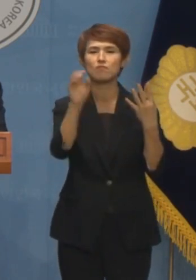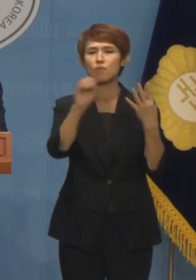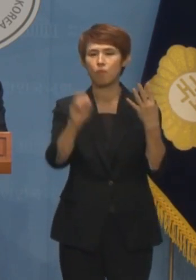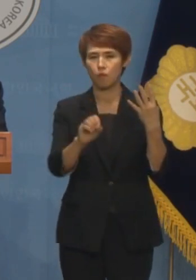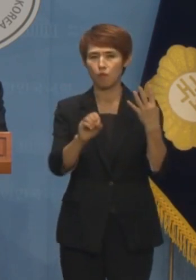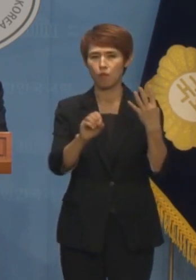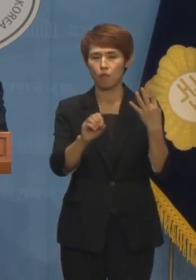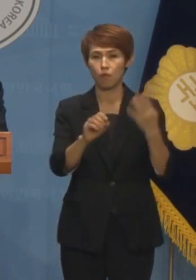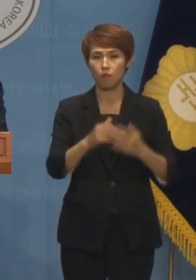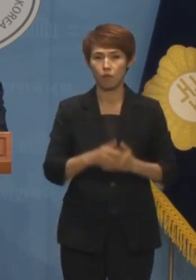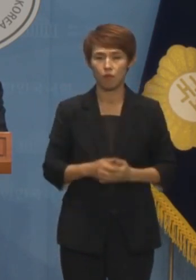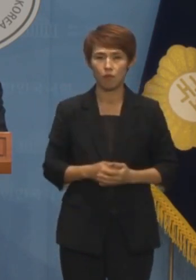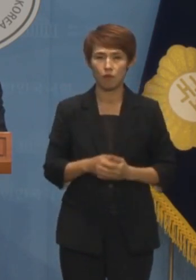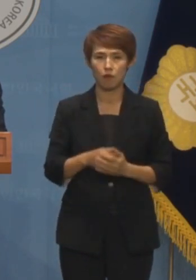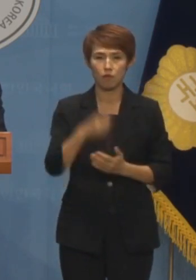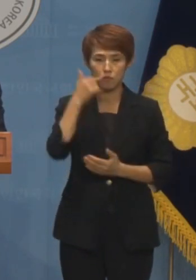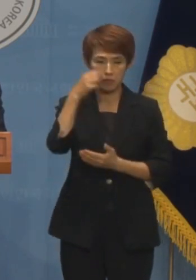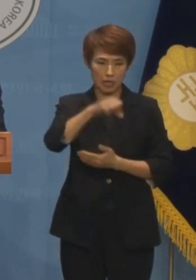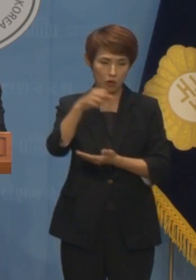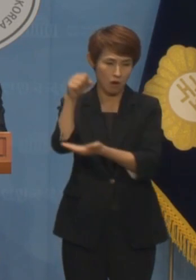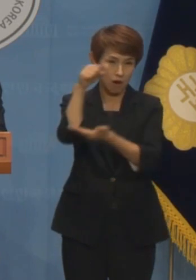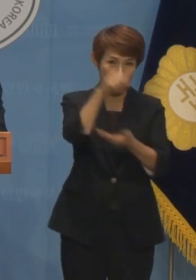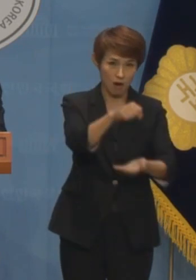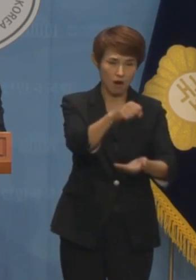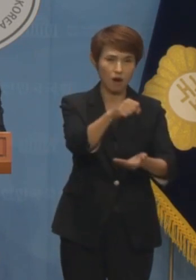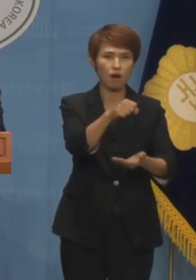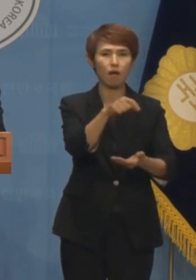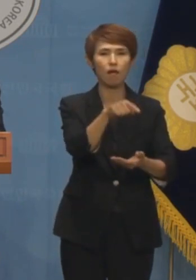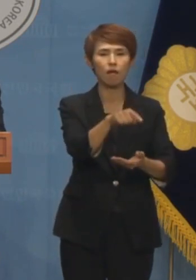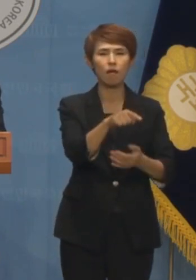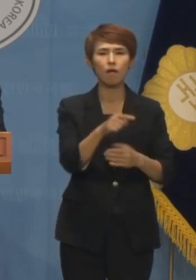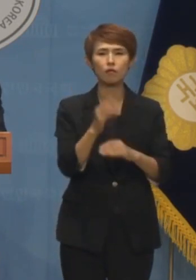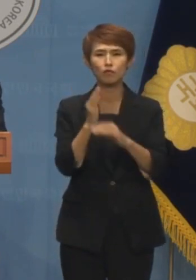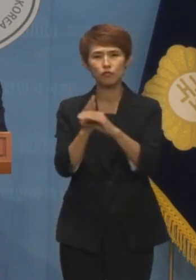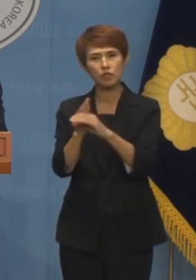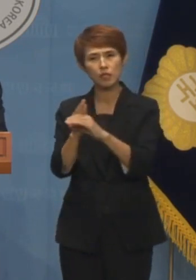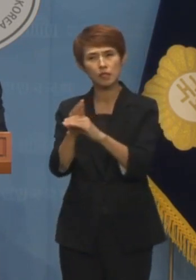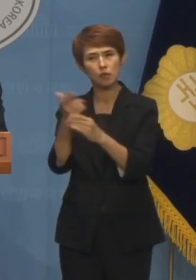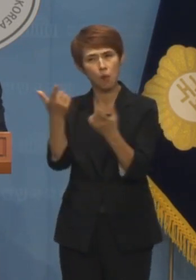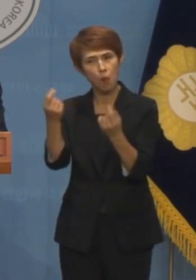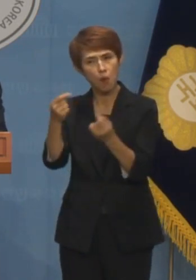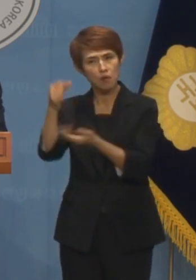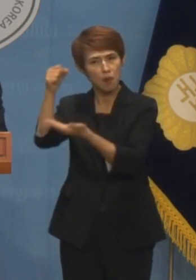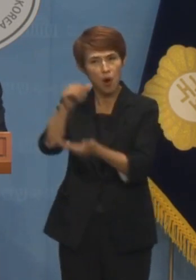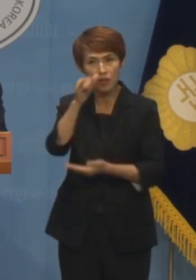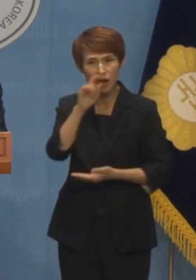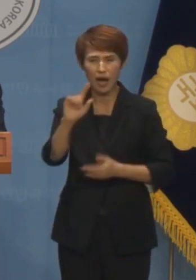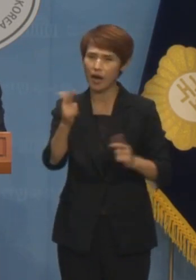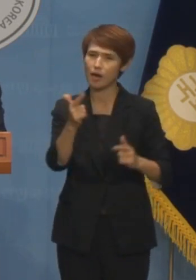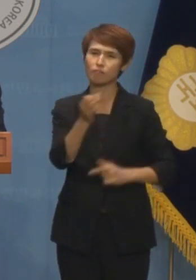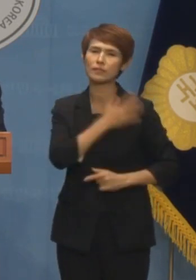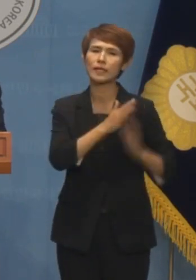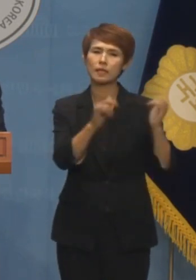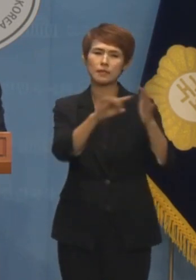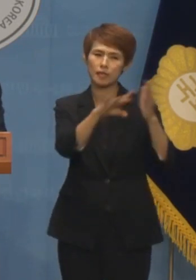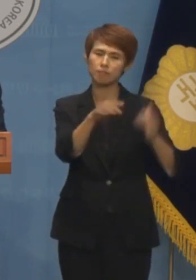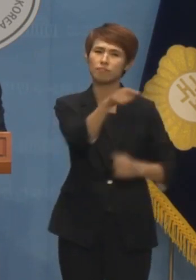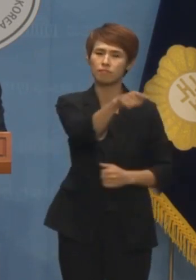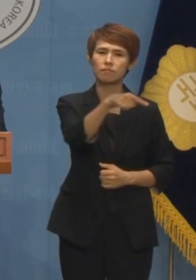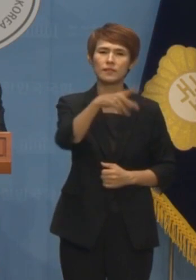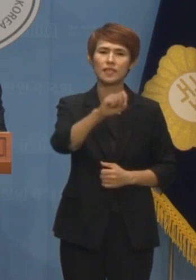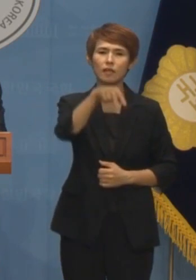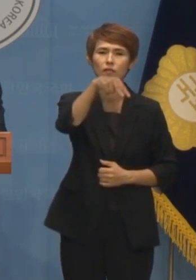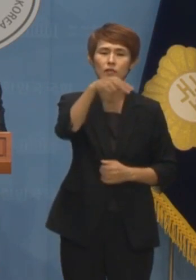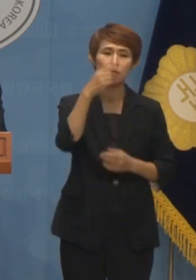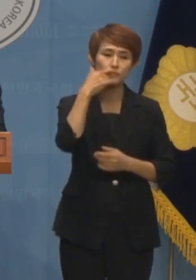차지했습니다. 상속세가 중산층 세금이 되었다는 일각의 주장과는 달리 상속세는 여전히 고액 자산가가 내는 세금이며,